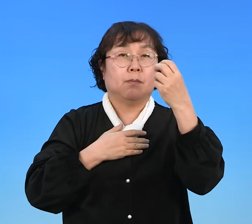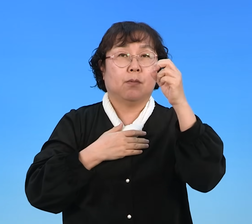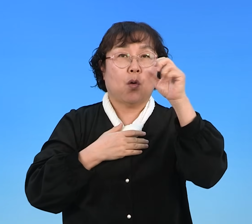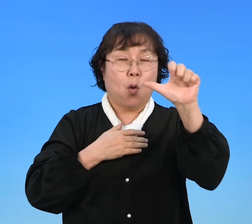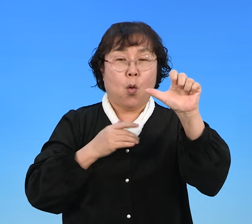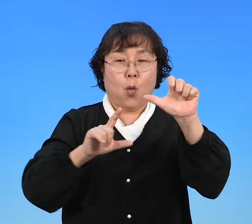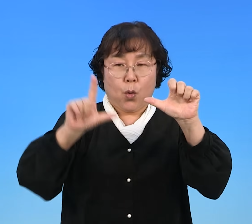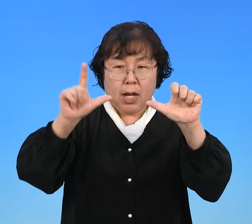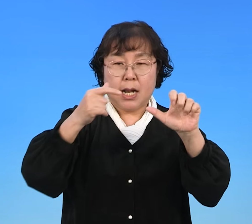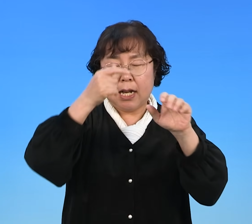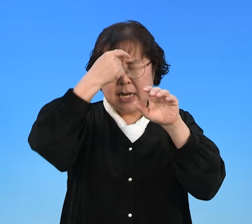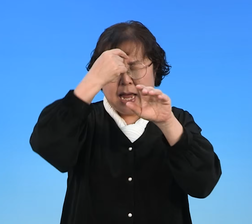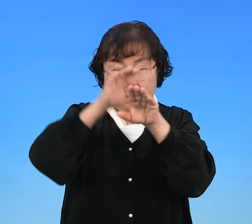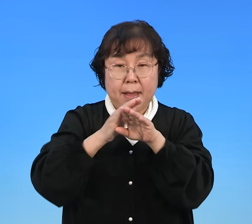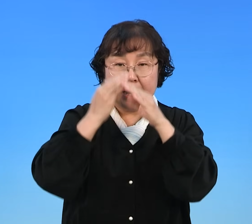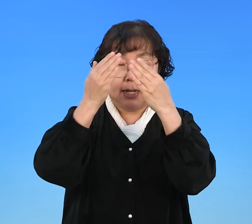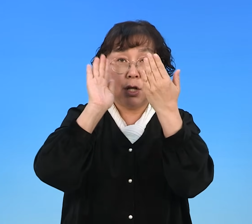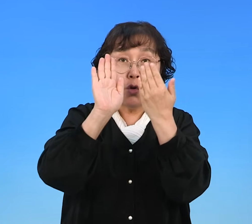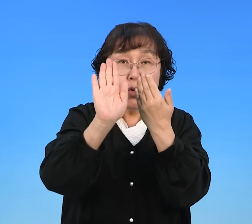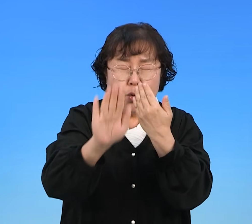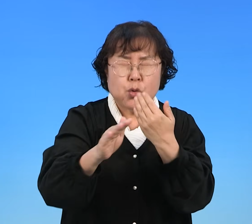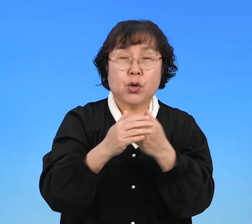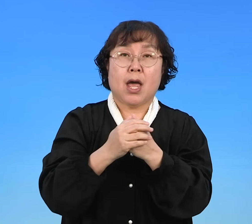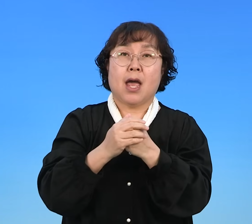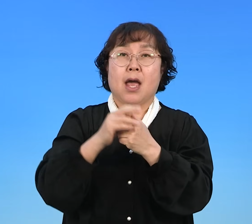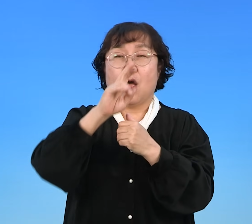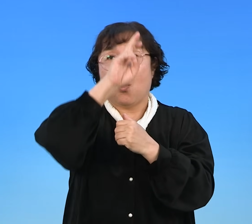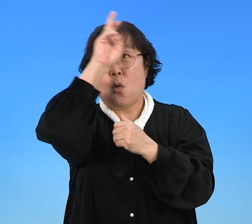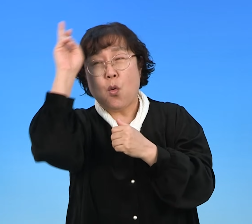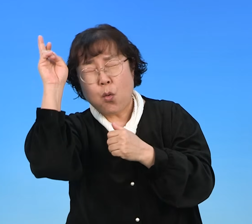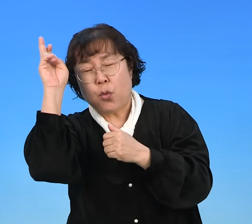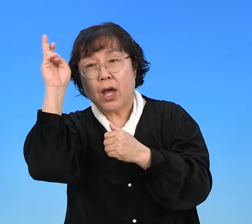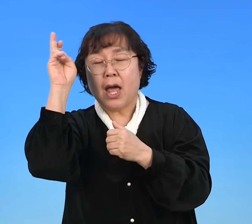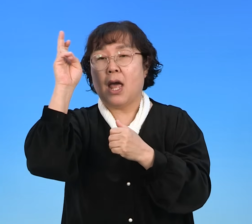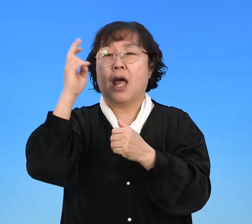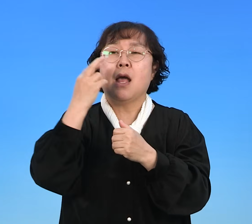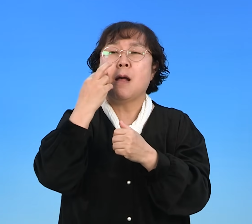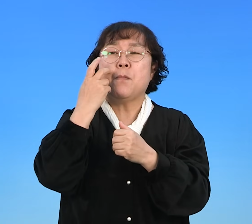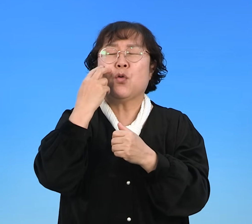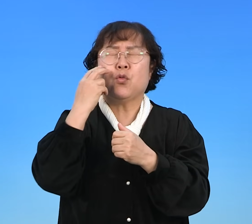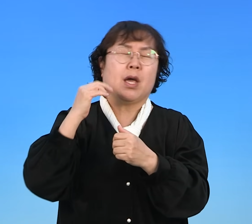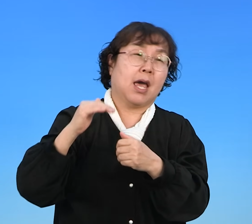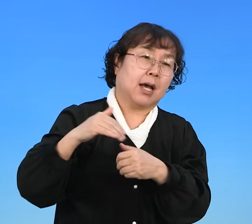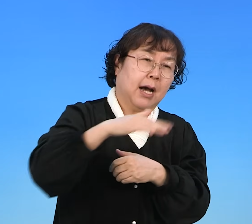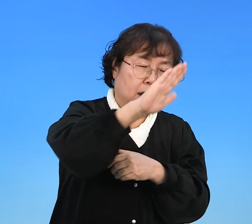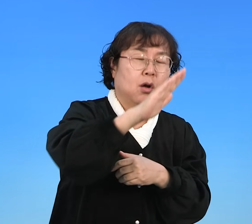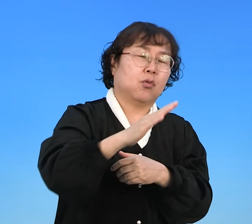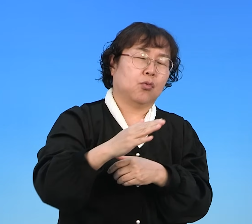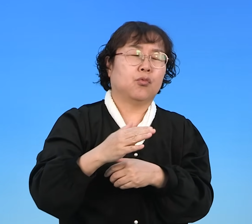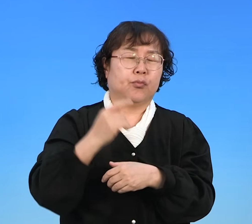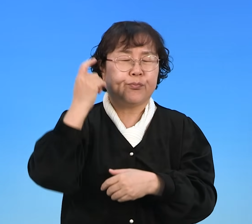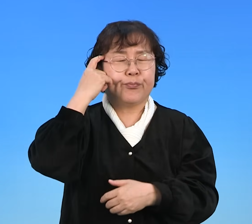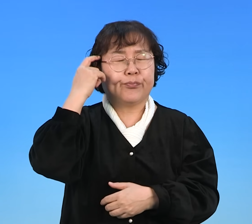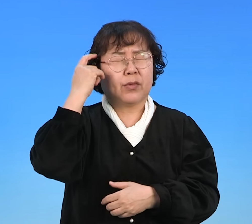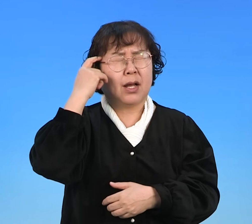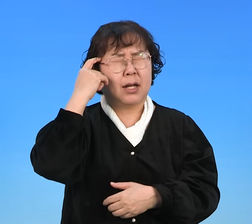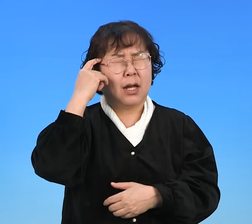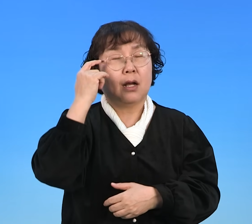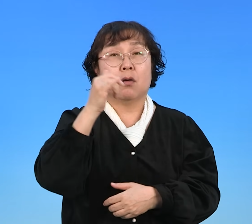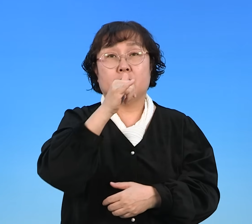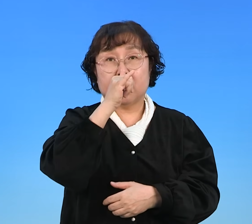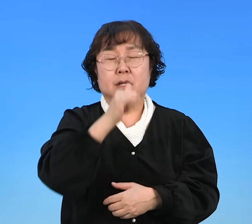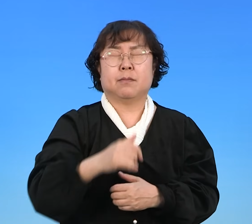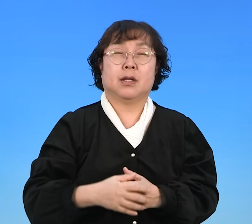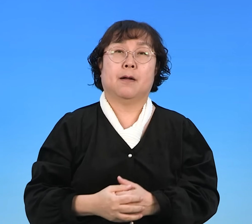예배, 주일 예배 드리고 성탄 예배 드린 후에 그날 오후에 가려고, 우리 형제들도 그걸 다 양해를 해줘서 그렇게 이제